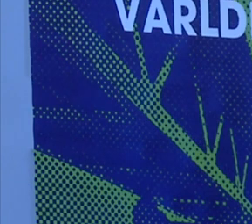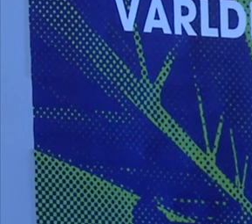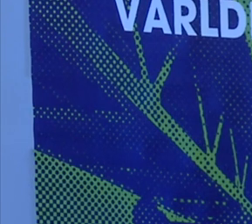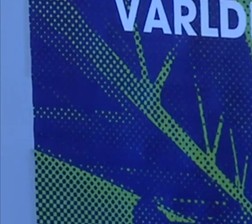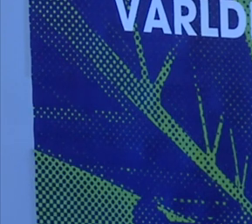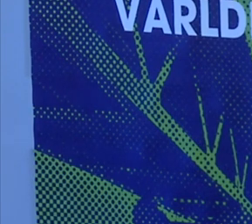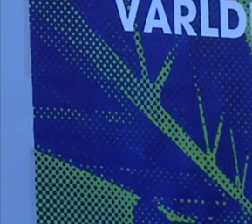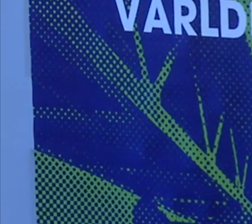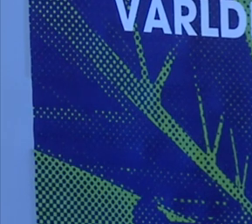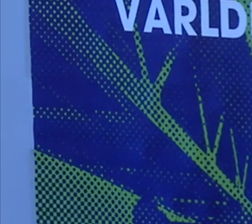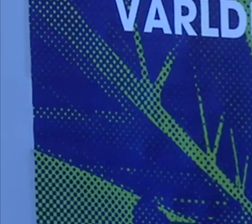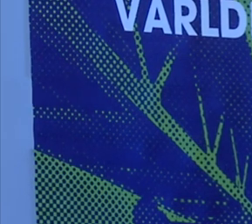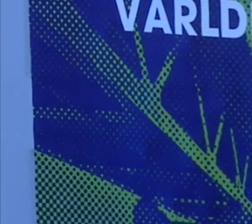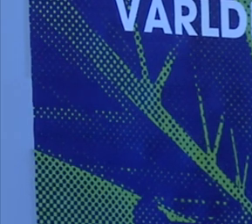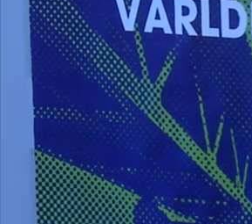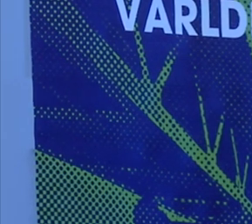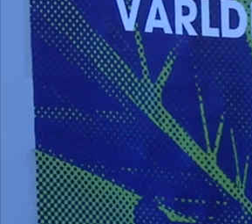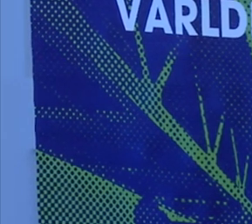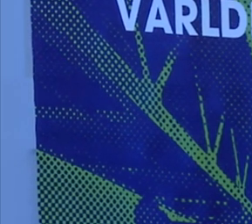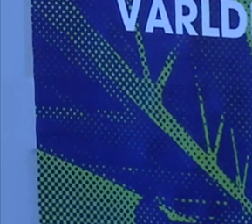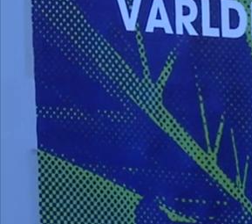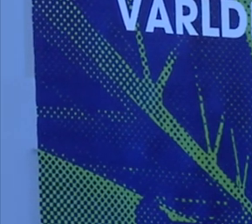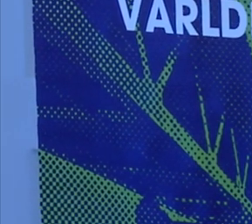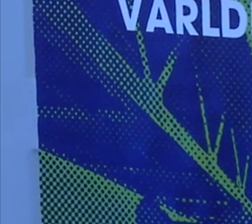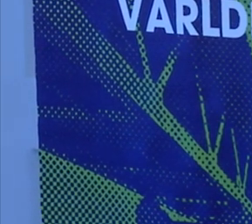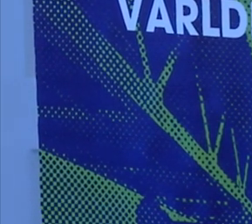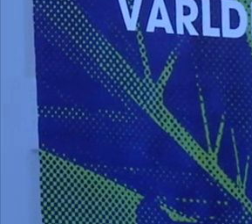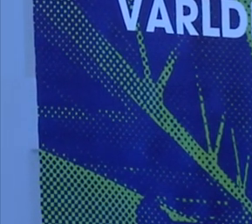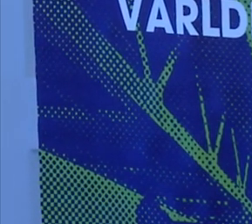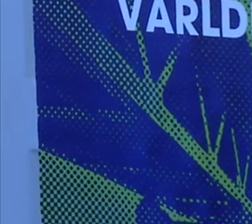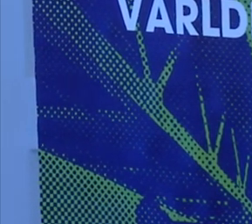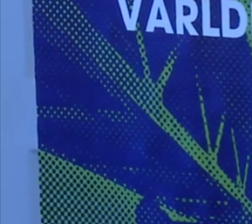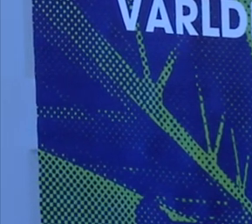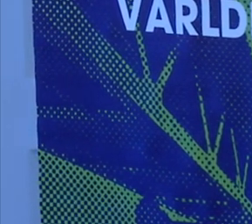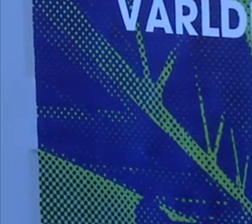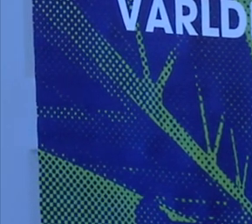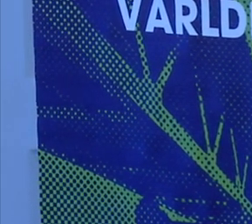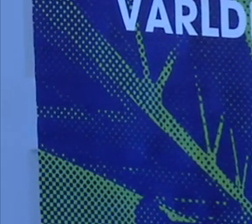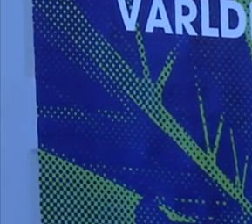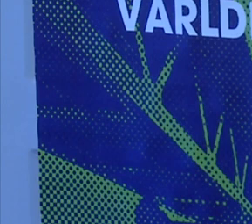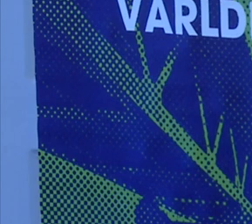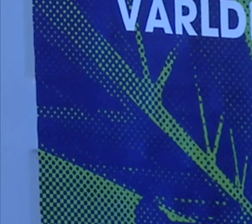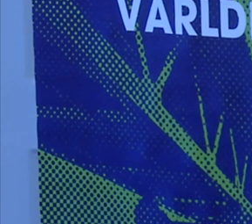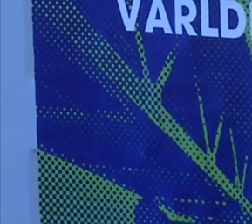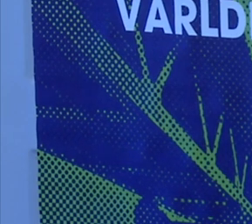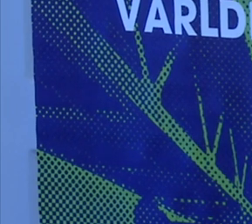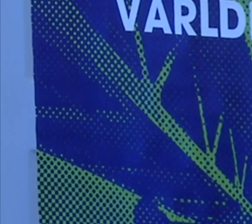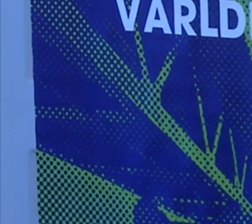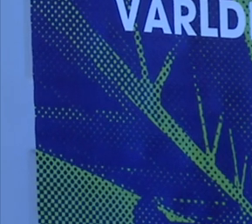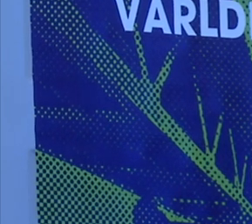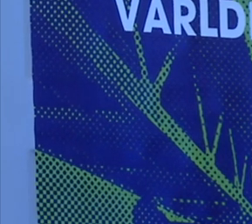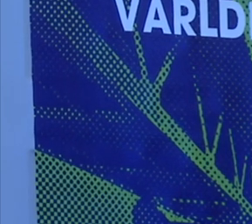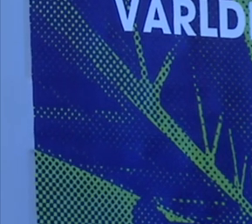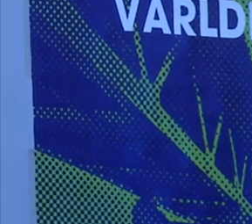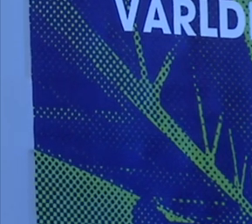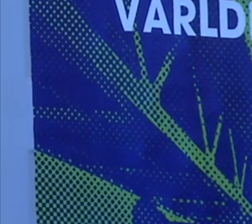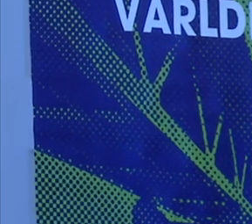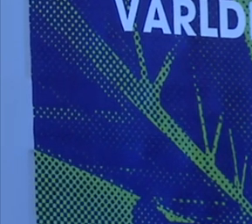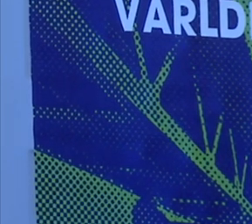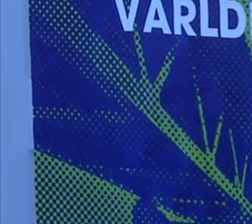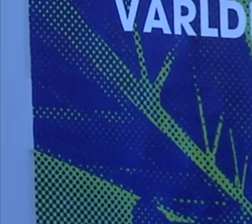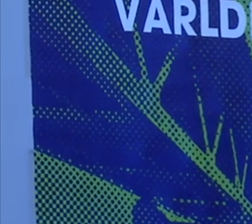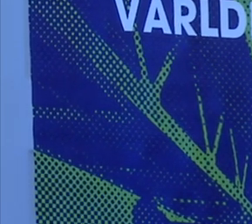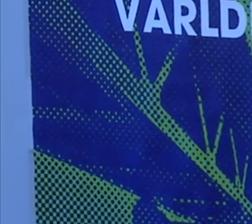här kan lite ibland komplettera varandra på sätt. Finns det liknande mekanismer här man skulle kunna utnyttja, att okej, vi har någon